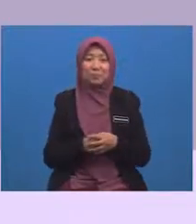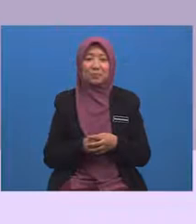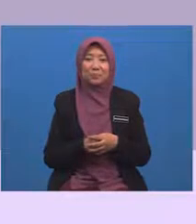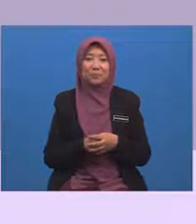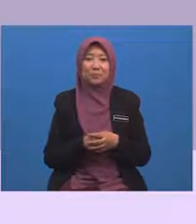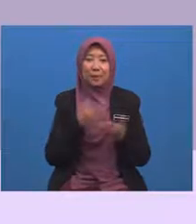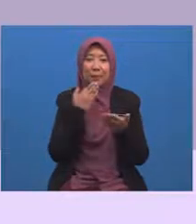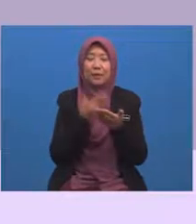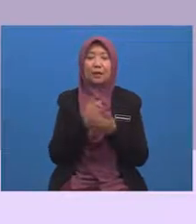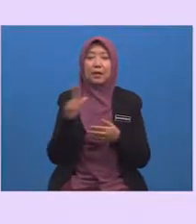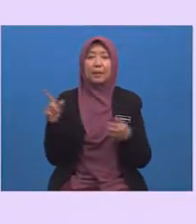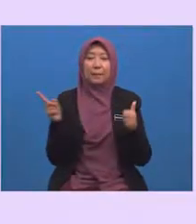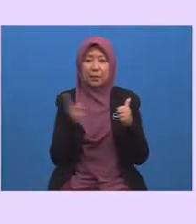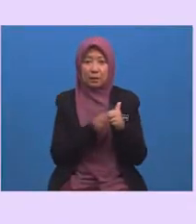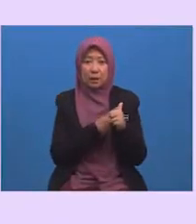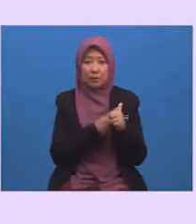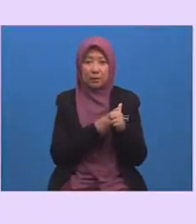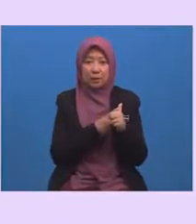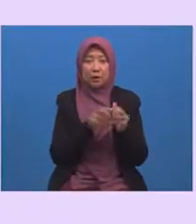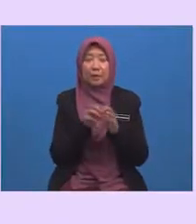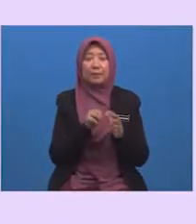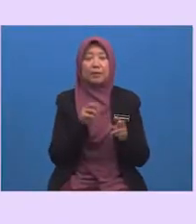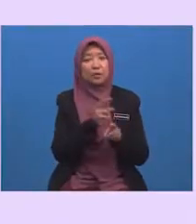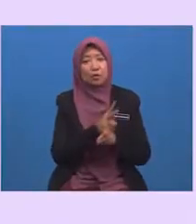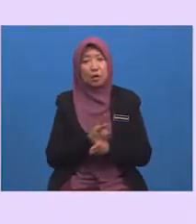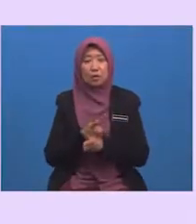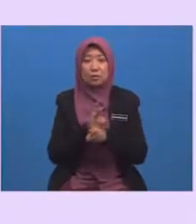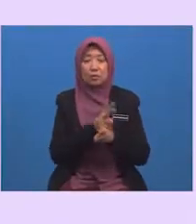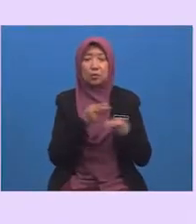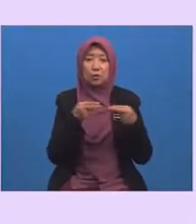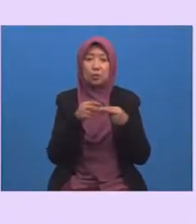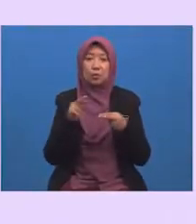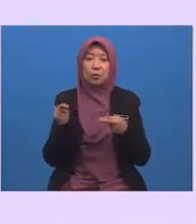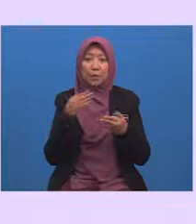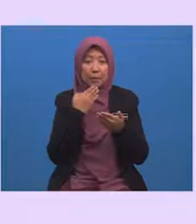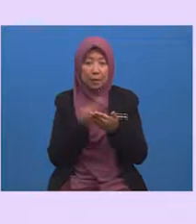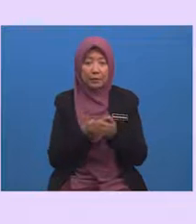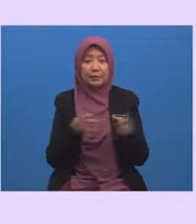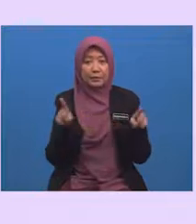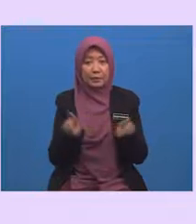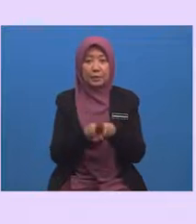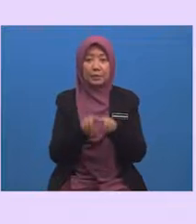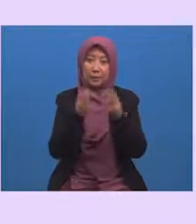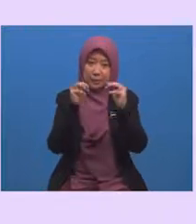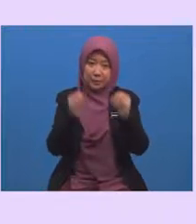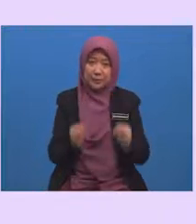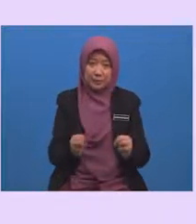Baiklah. Yang pertama, menjaga hubungan baik sesama manusia.